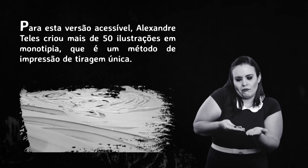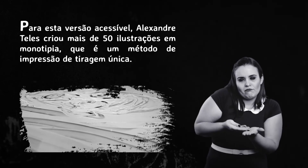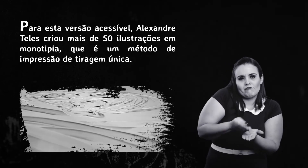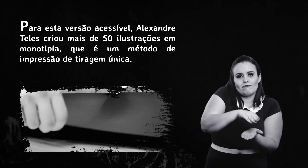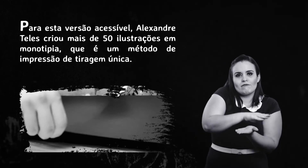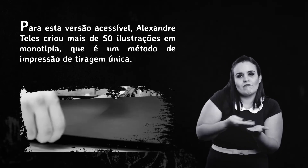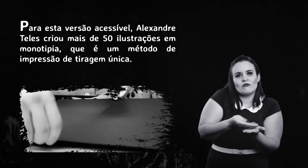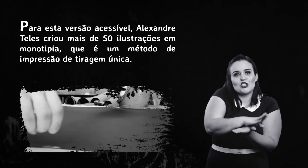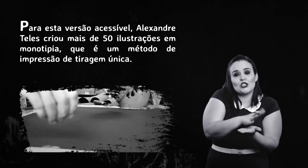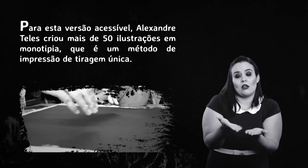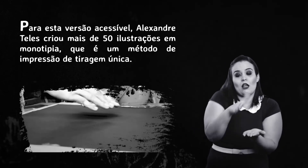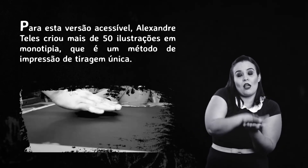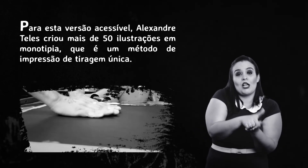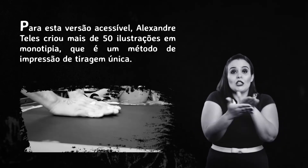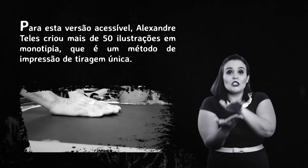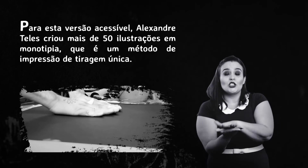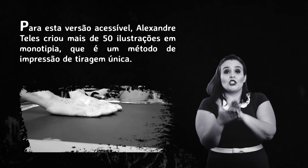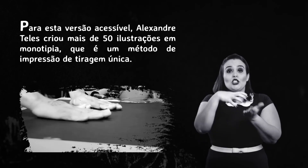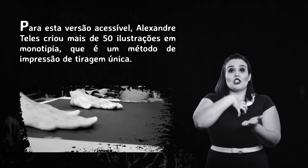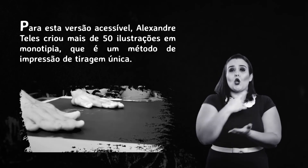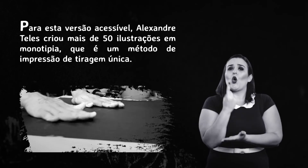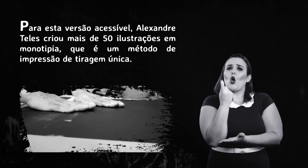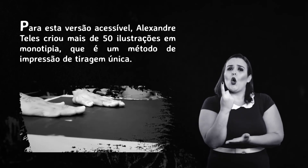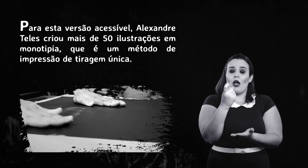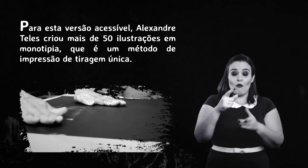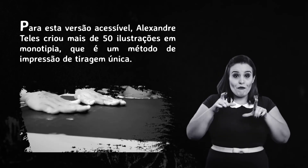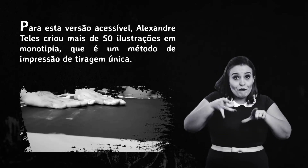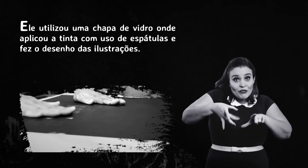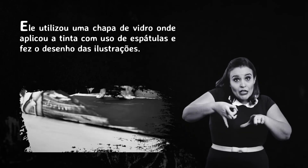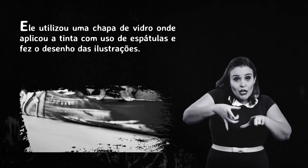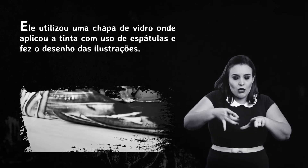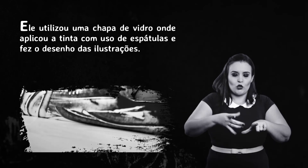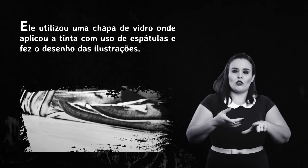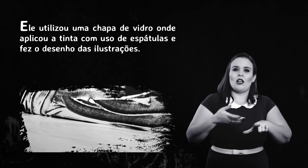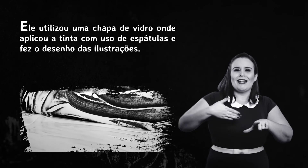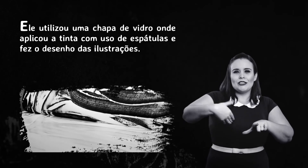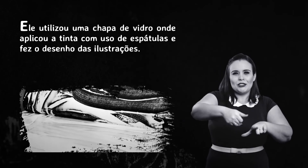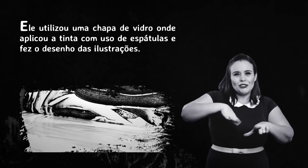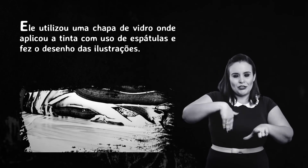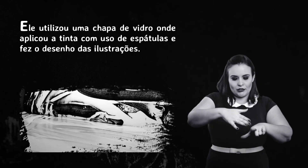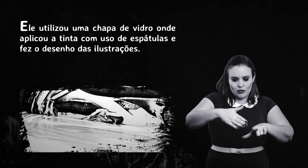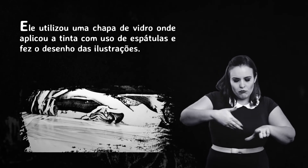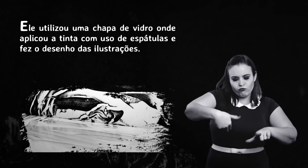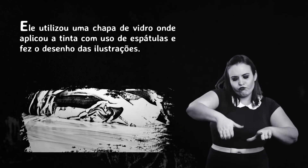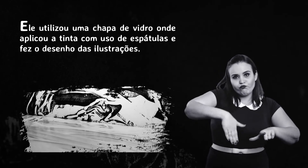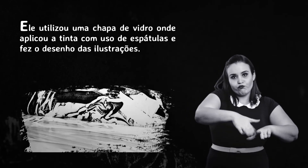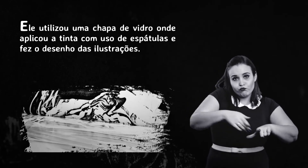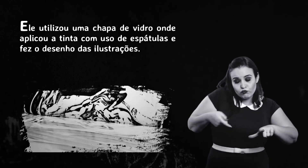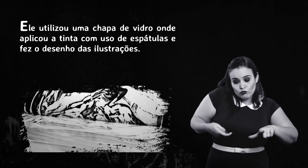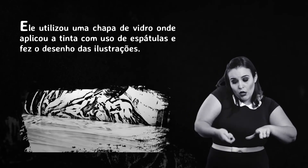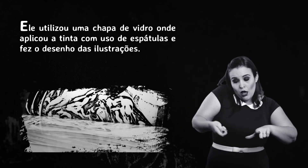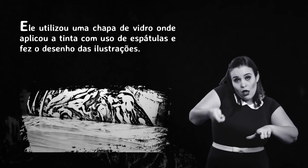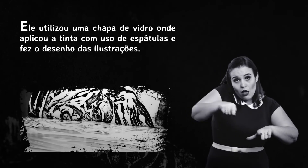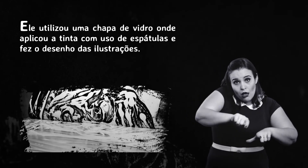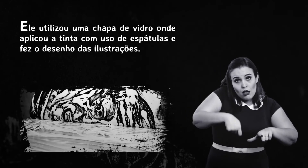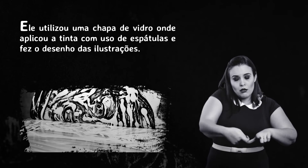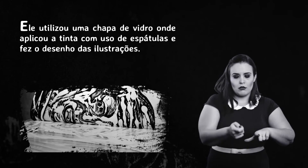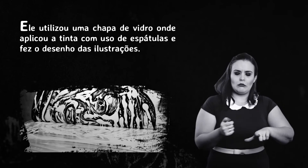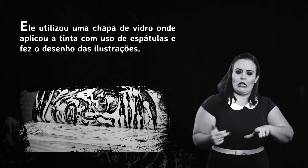monotipia, que é um método de impressão de tiragem única. Ele utilizou uma chapa de vidro onde aplicou a tinta com uso de